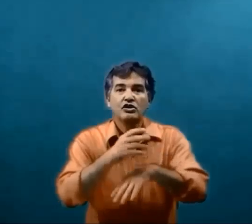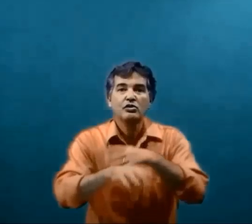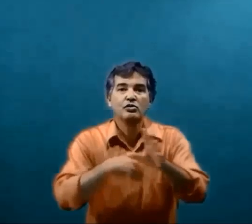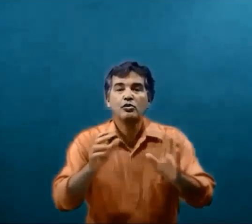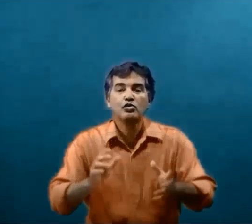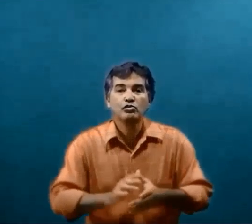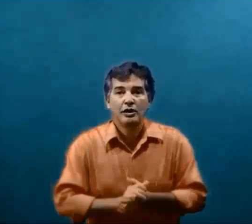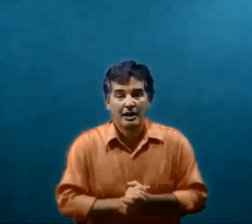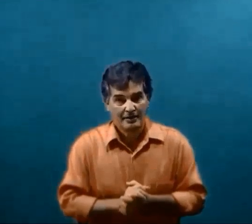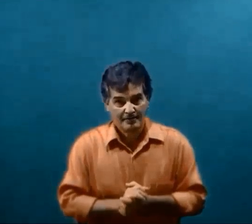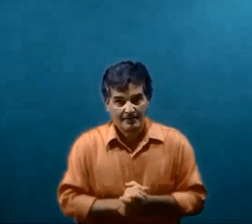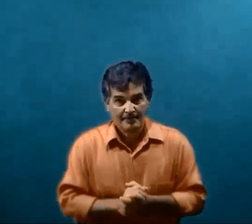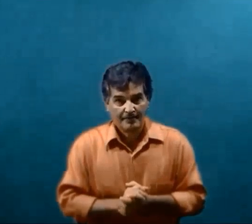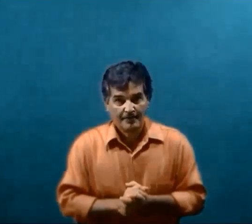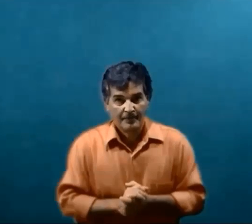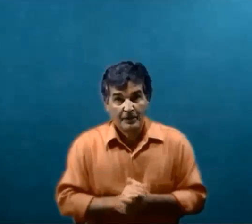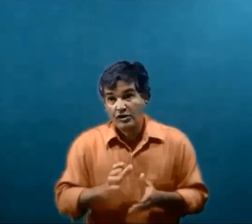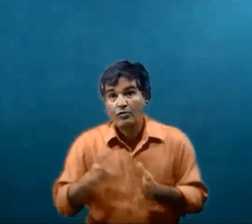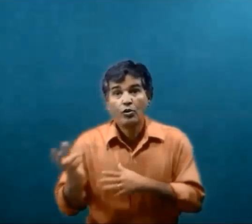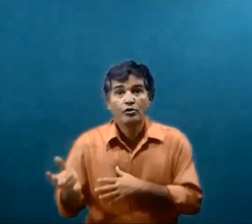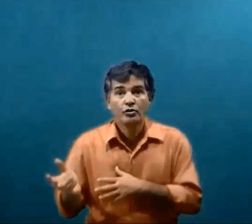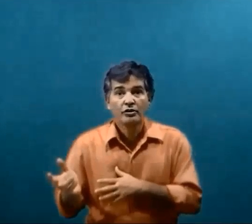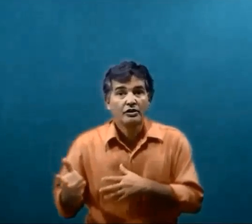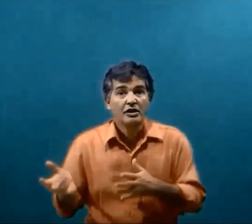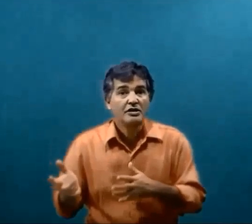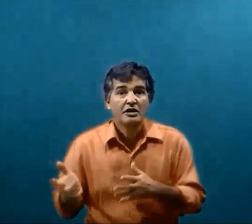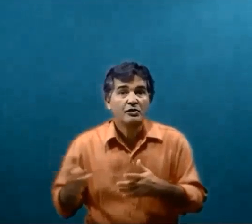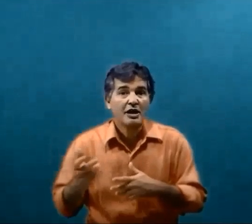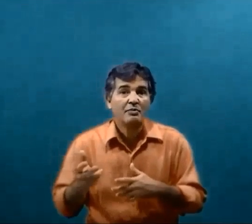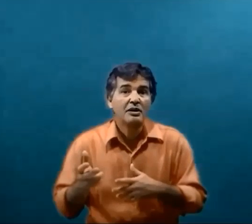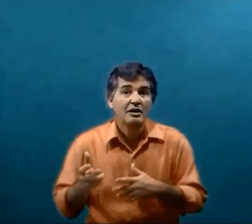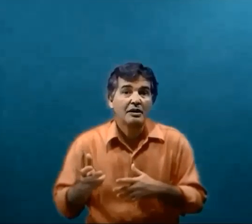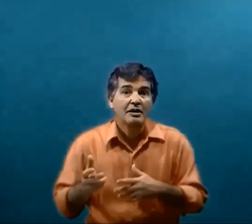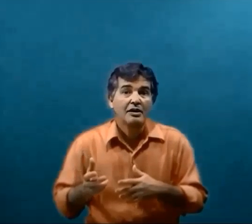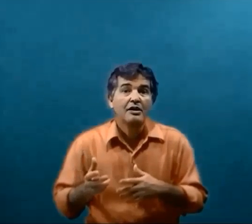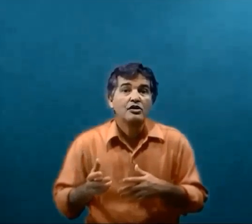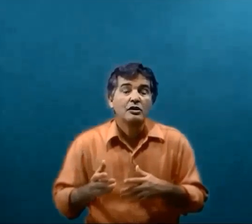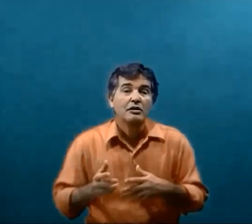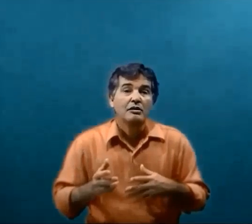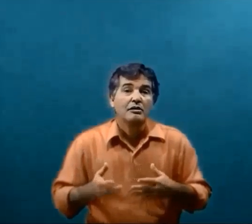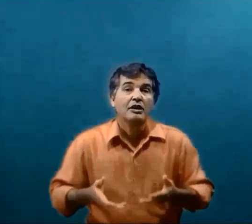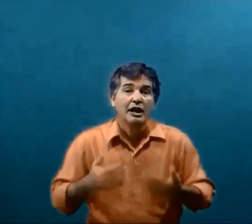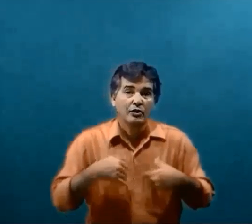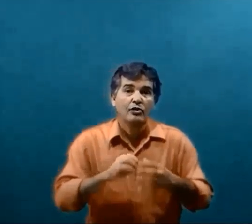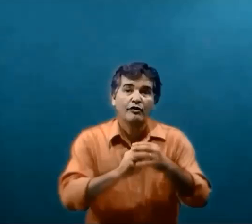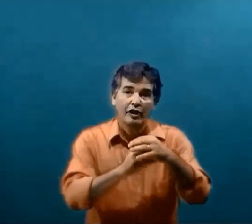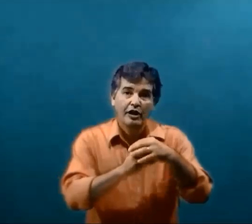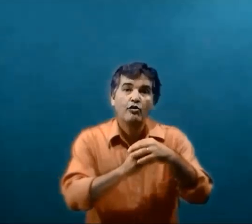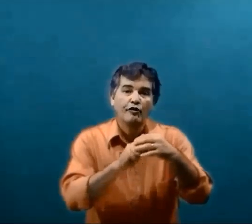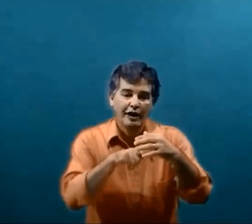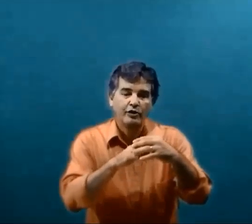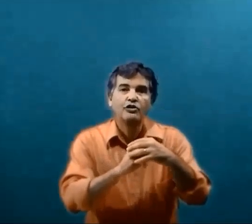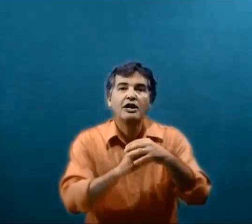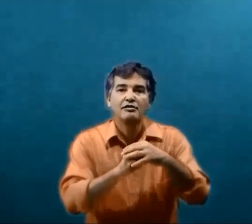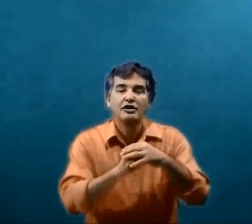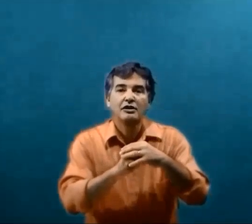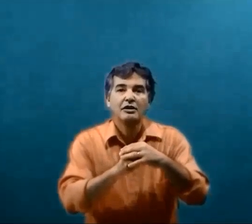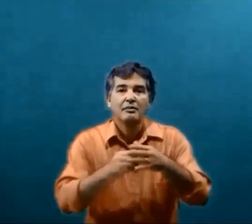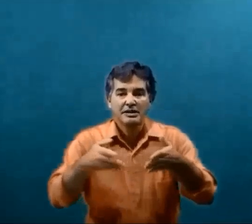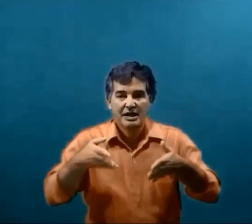intestinos, tudo junto lá. Já um outro disse que não sabia que dentro do feto, que o feto tinha vida, pensava